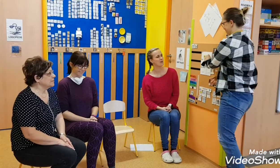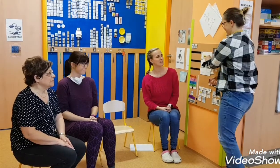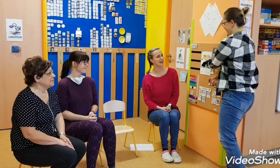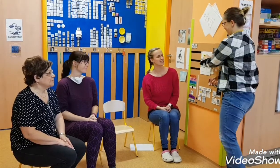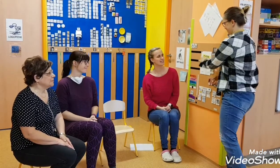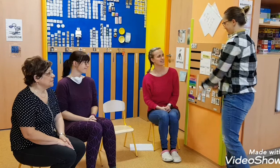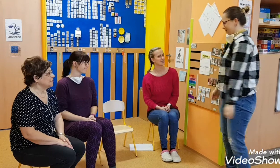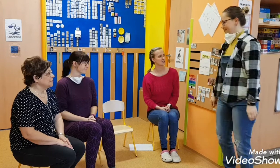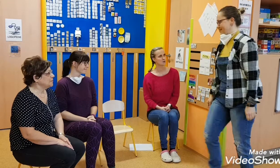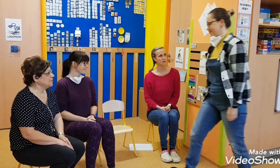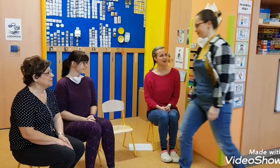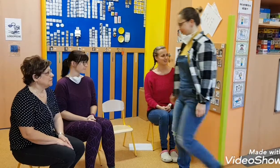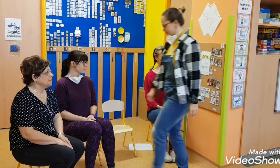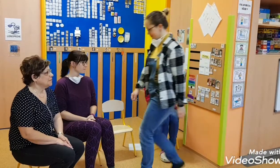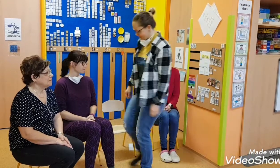Výborně, Hani. Super.